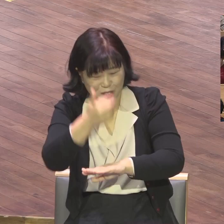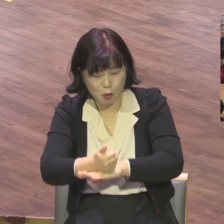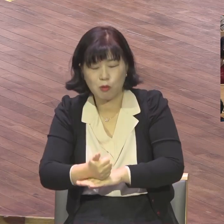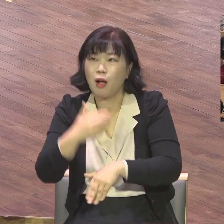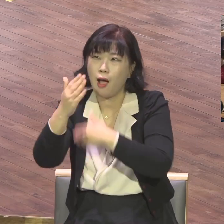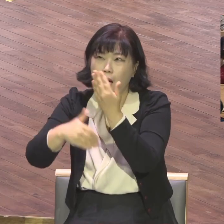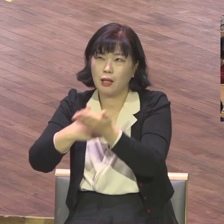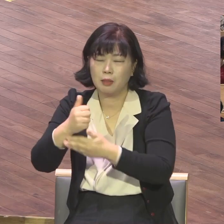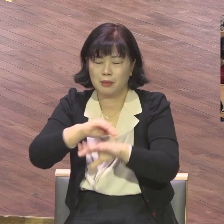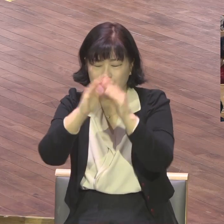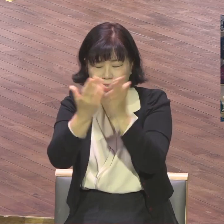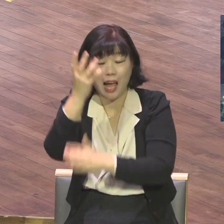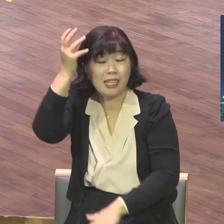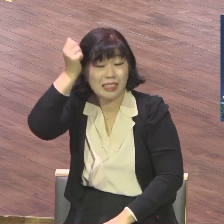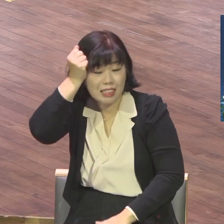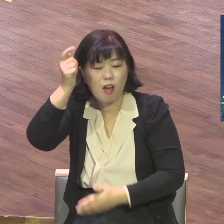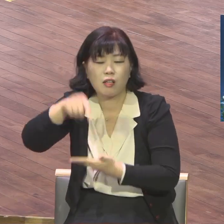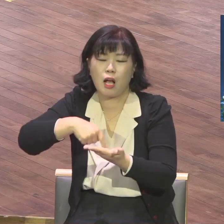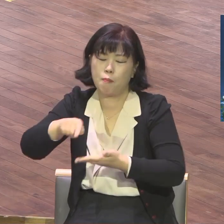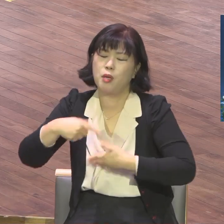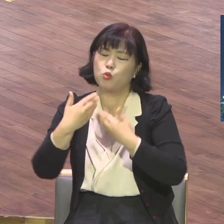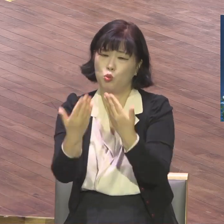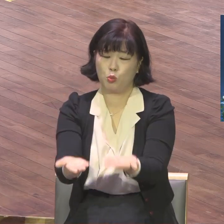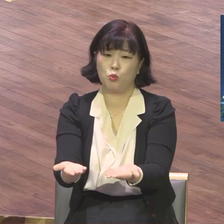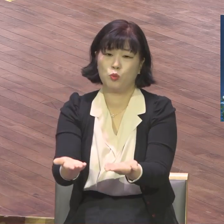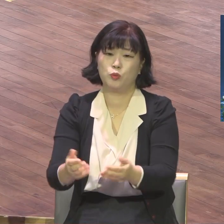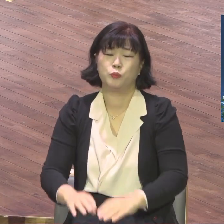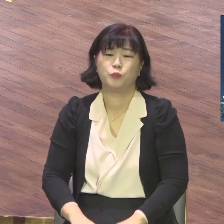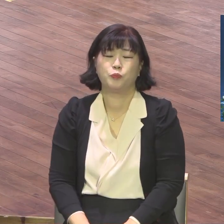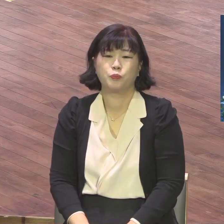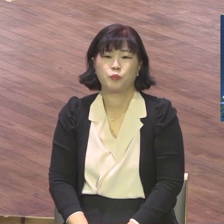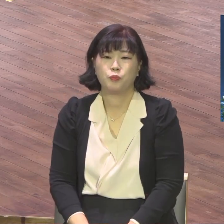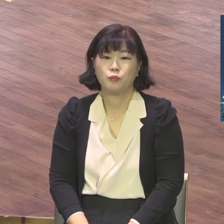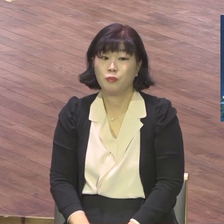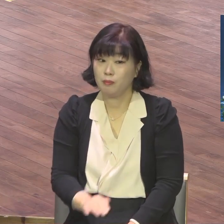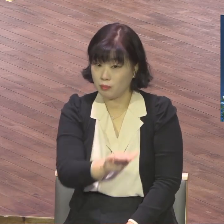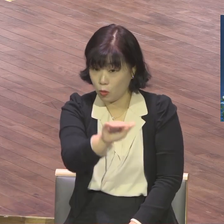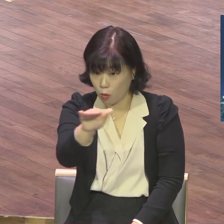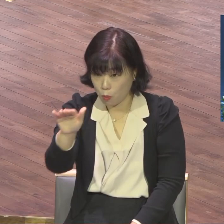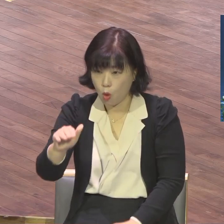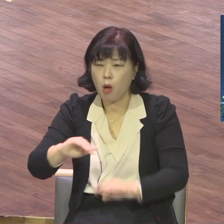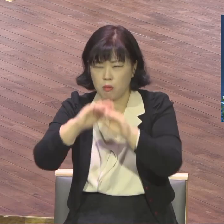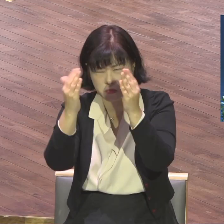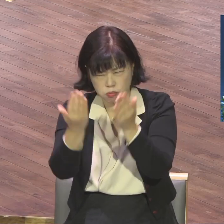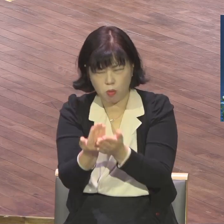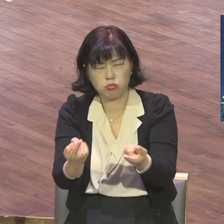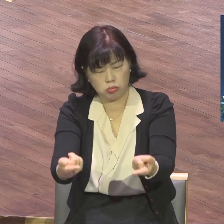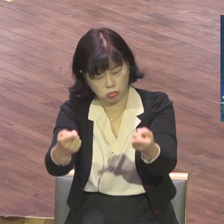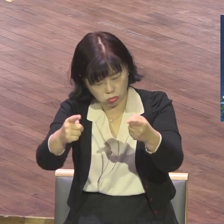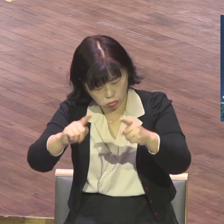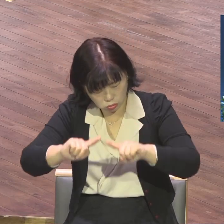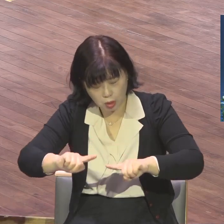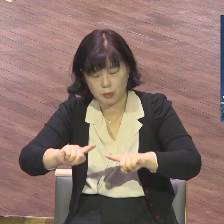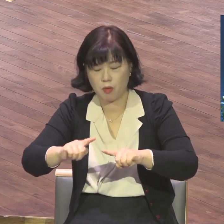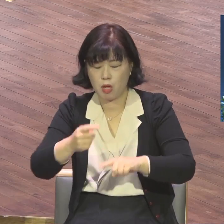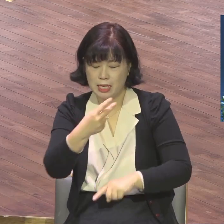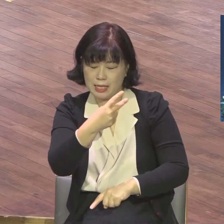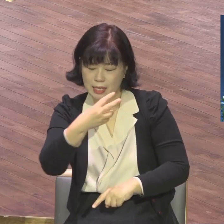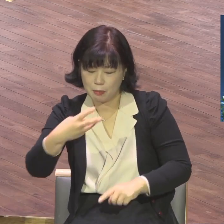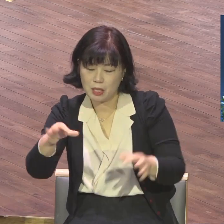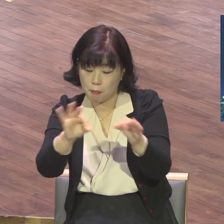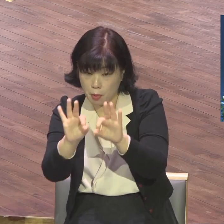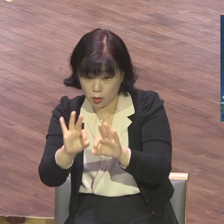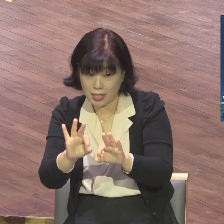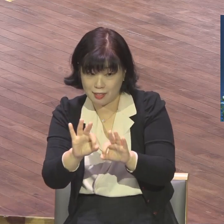237 선교 번팅의 가슴을 가지고 동참을 해서 모두가 선교직 사역 활성화에 쓰임 받기를